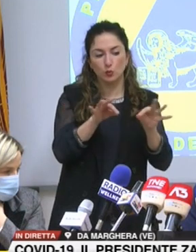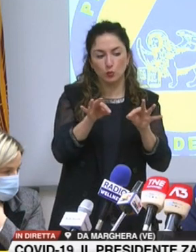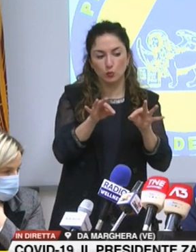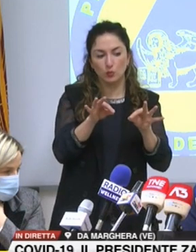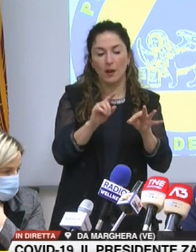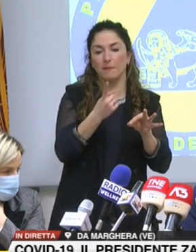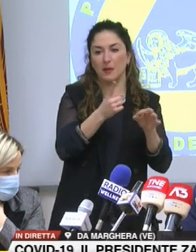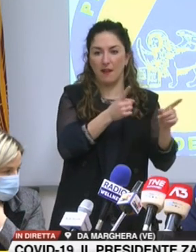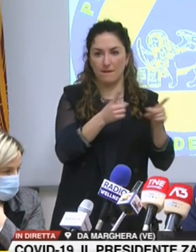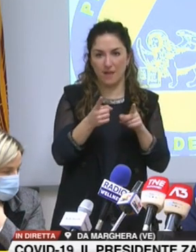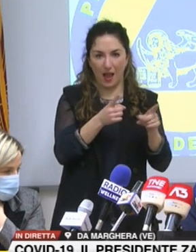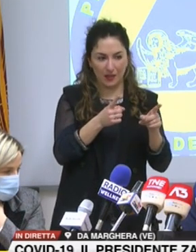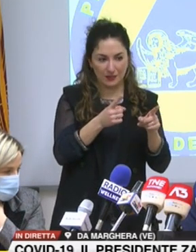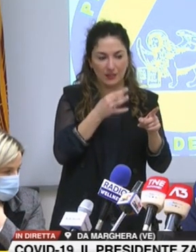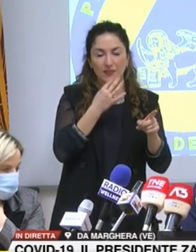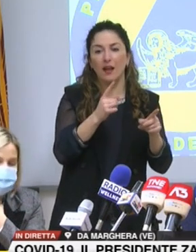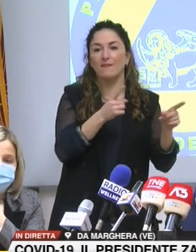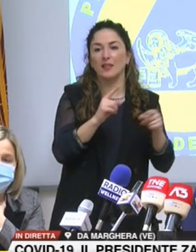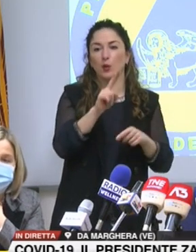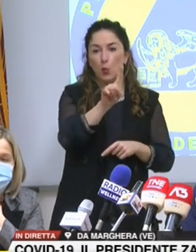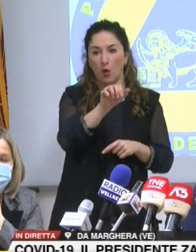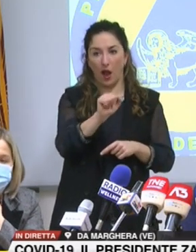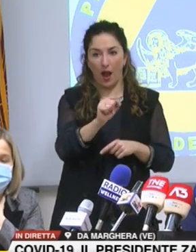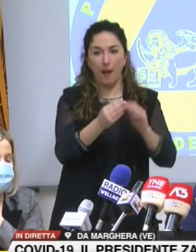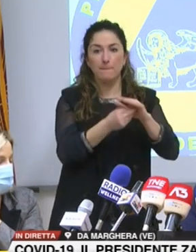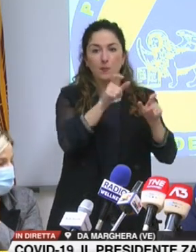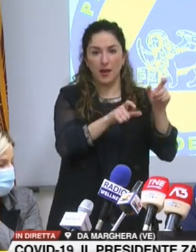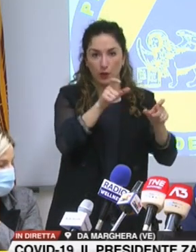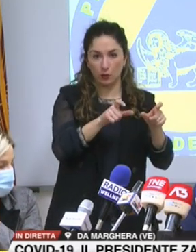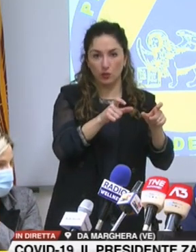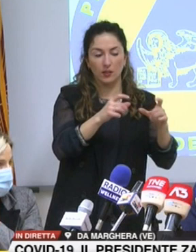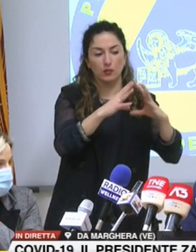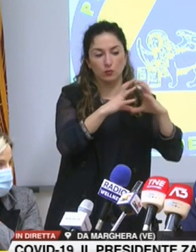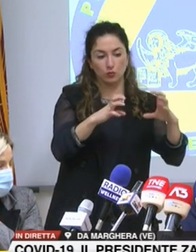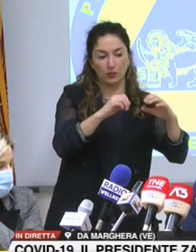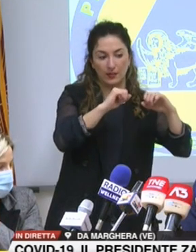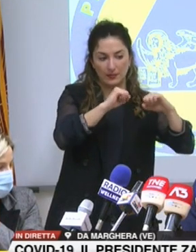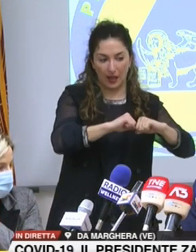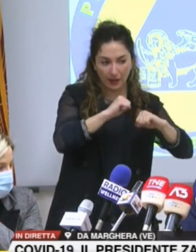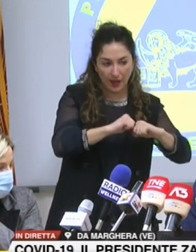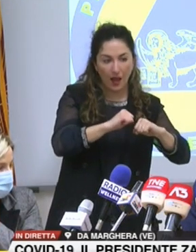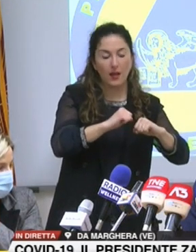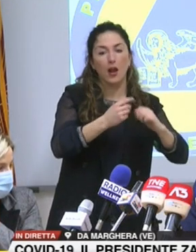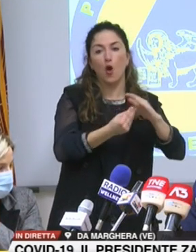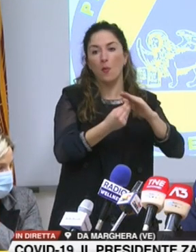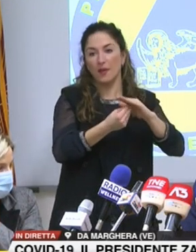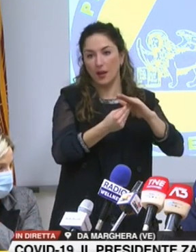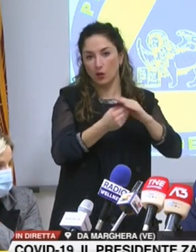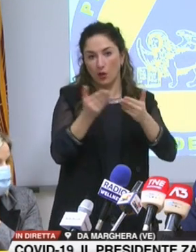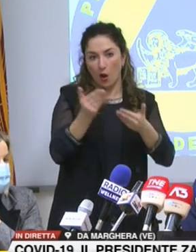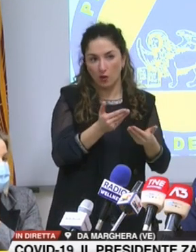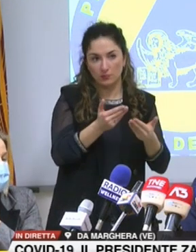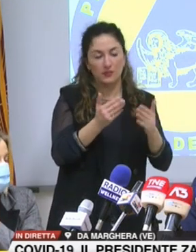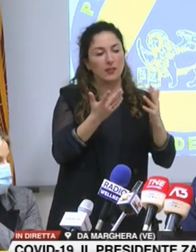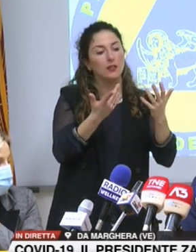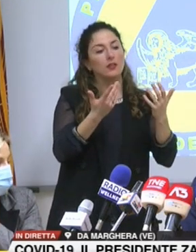prima fase, quella che abbiamo chiamato la fase 1A, quindi operatori delle strutture sanitarie e operatori ospiti delle strutture sociosanitarie